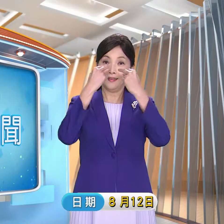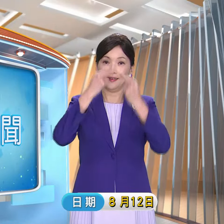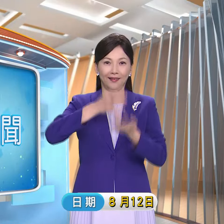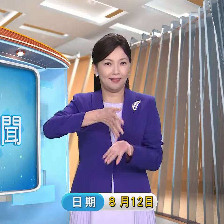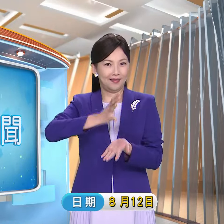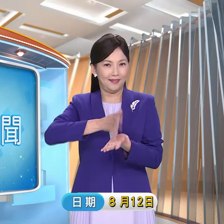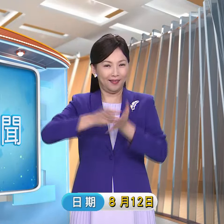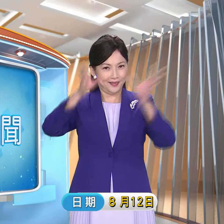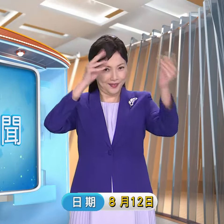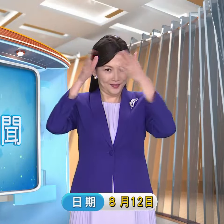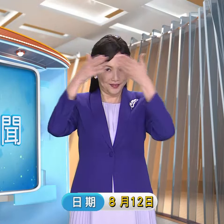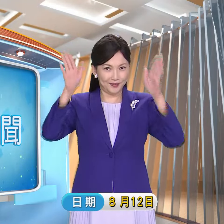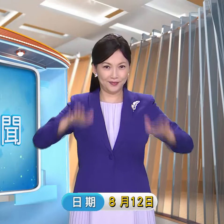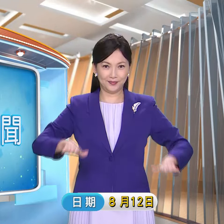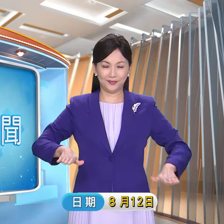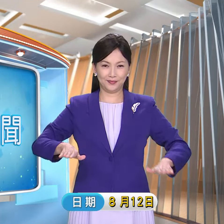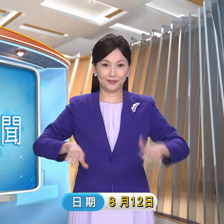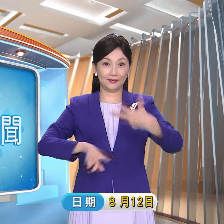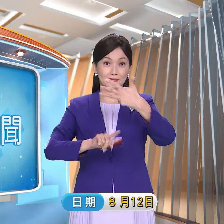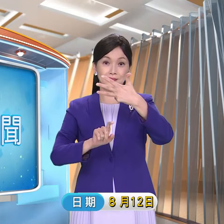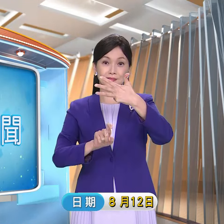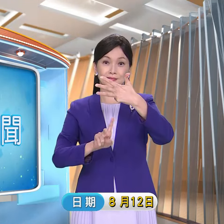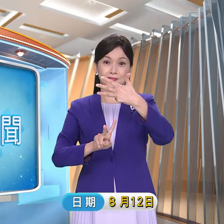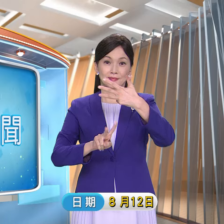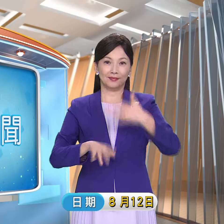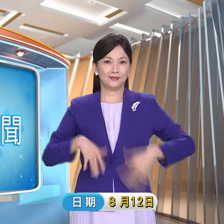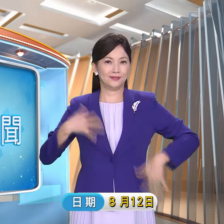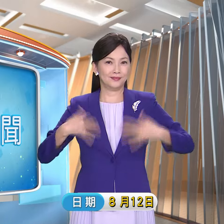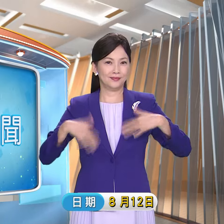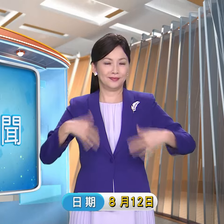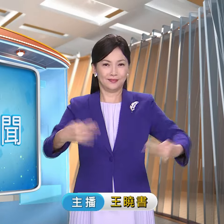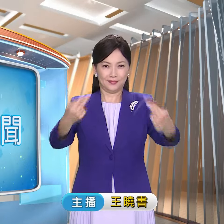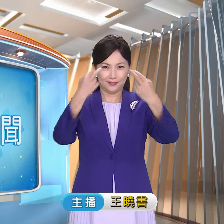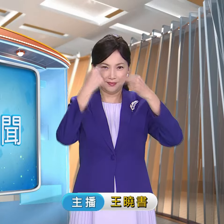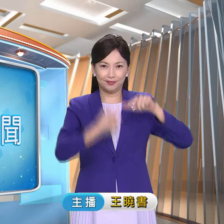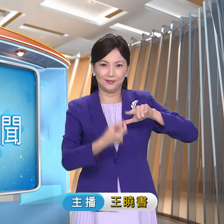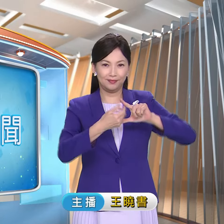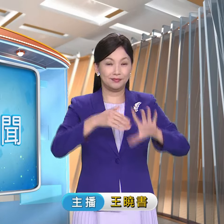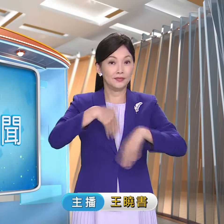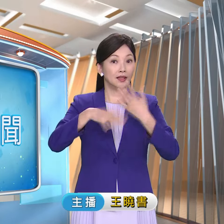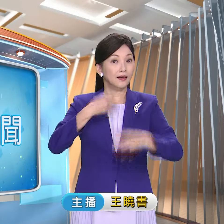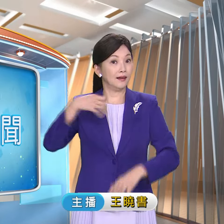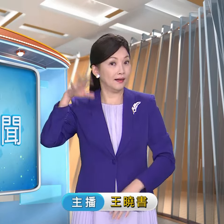看新闻，开视野，欢迎收看今天8月12号的公视首语新闻。